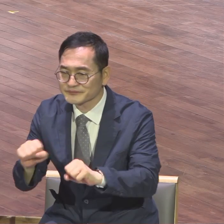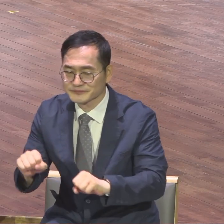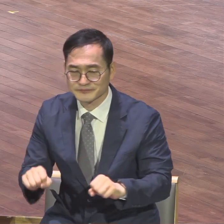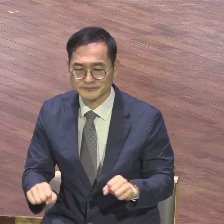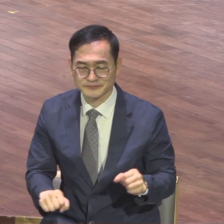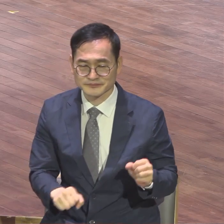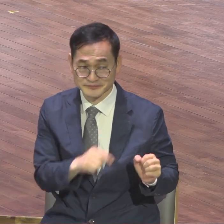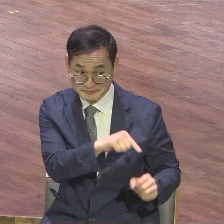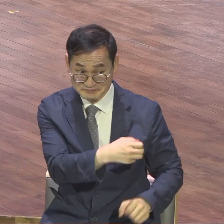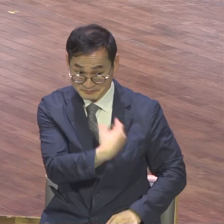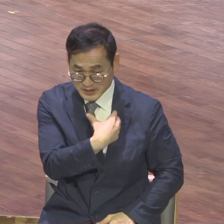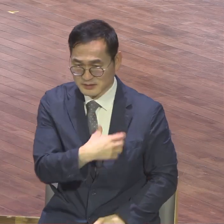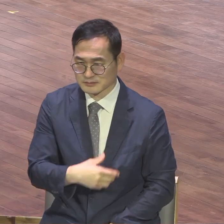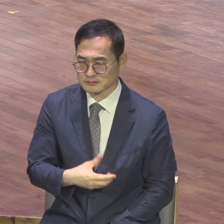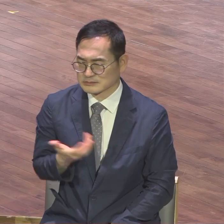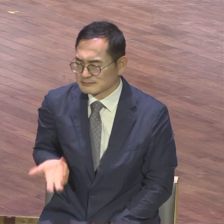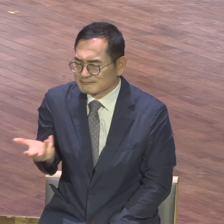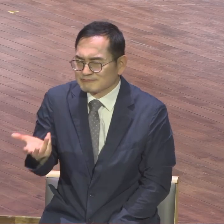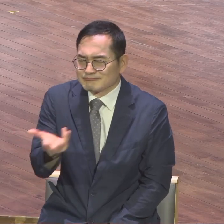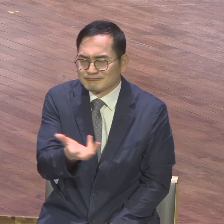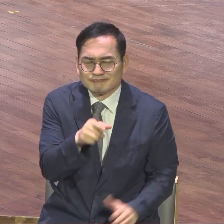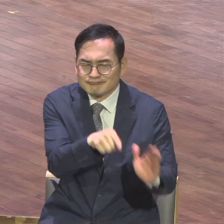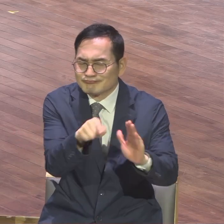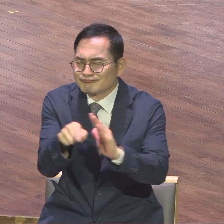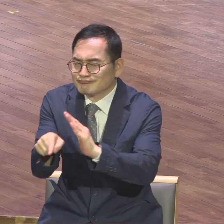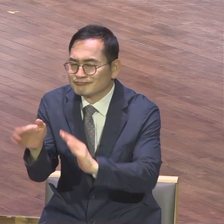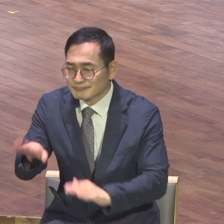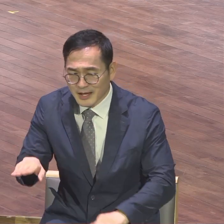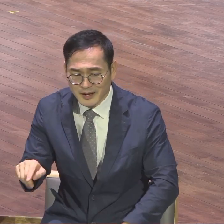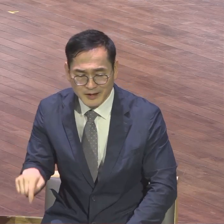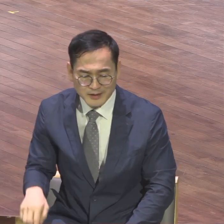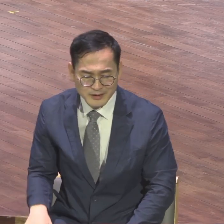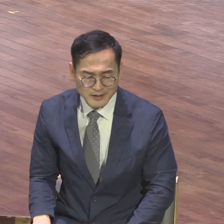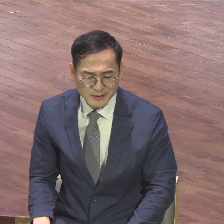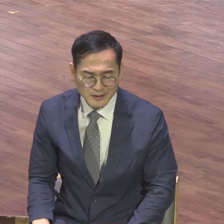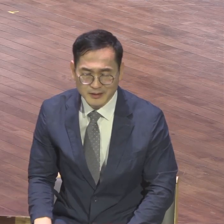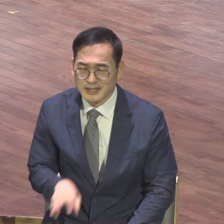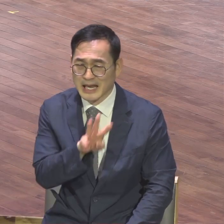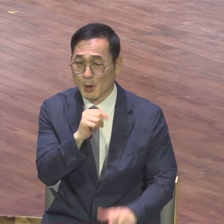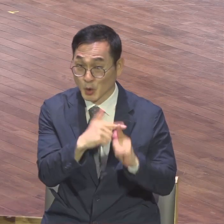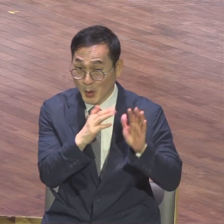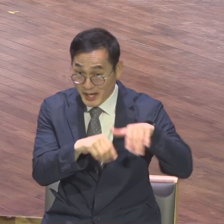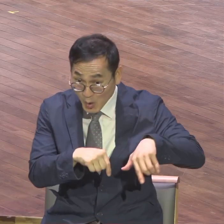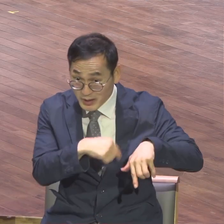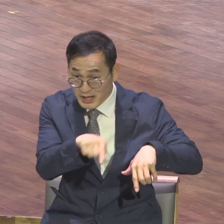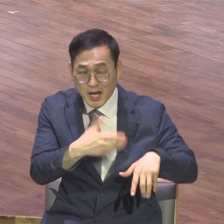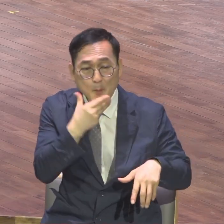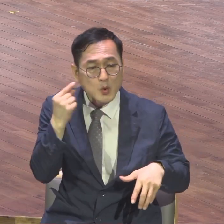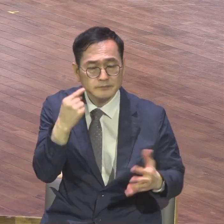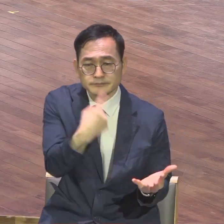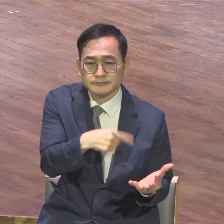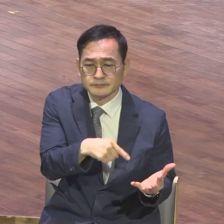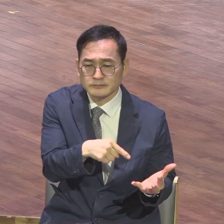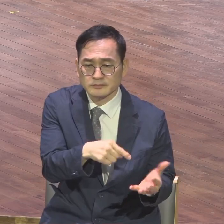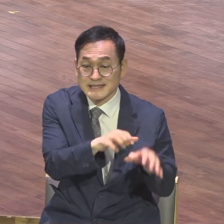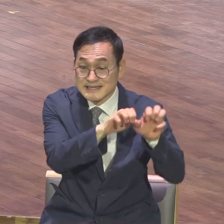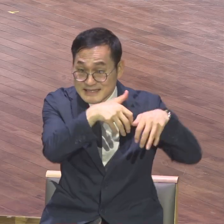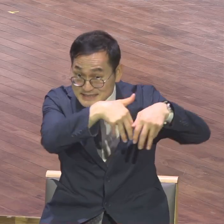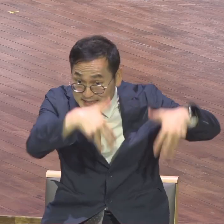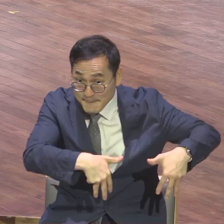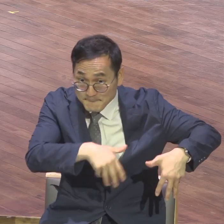해외를 캠프를 가봤지만은 어쩌면 그렇게 예언기와 똑같습니다. 똑같아.